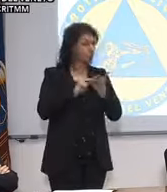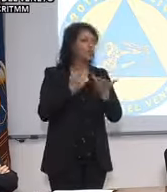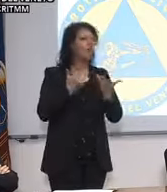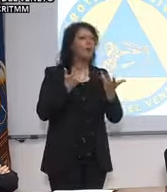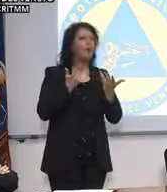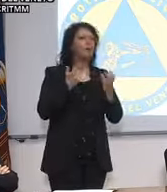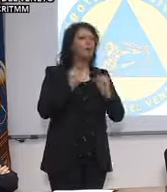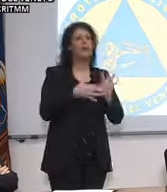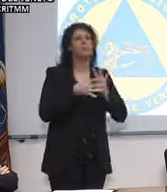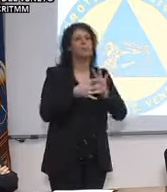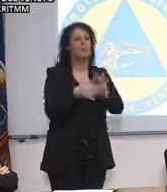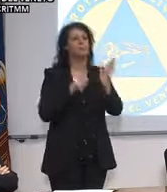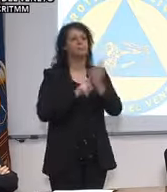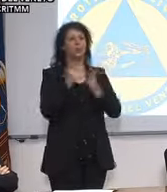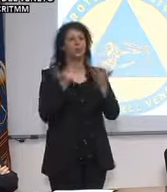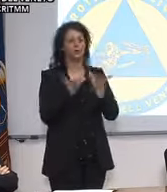risultati.